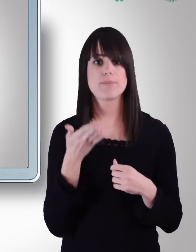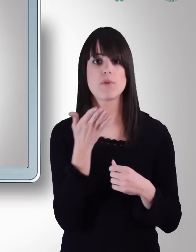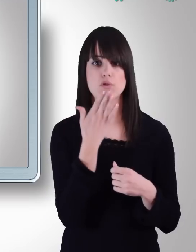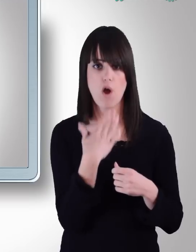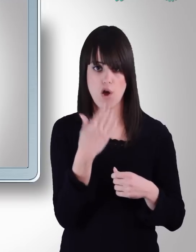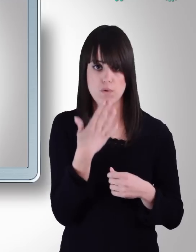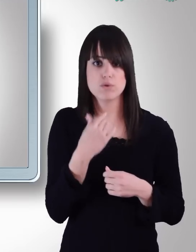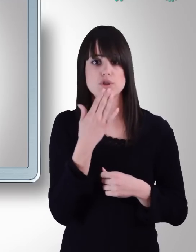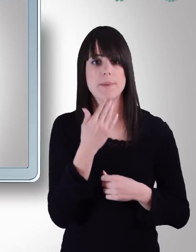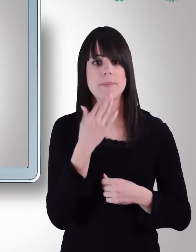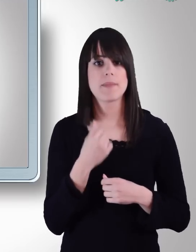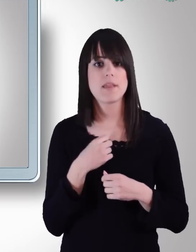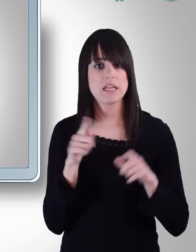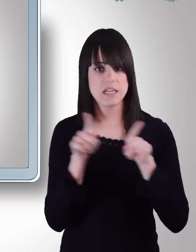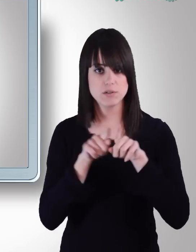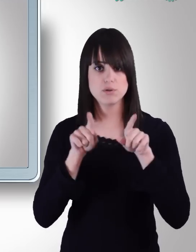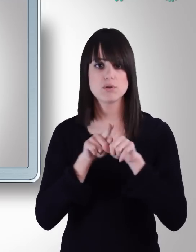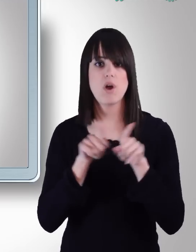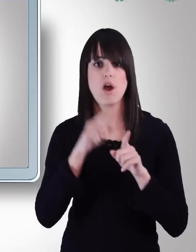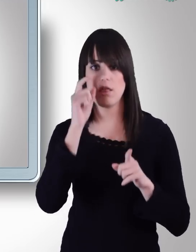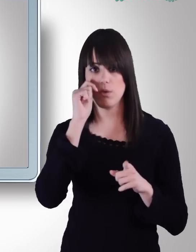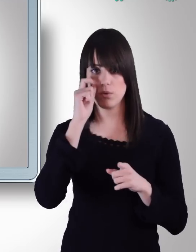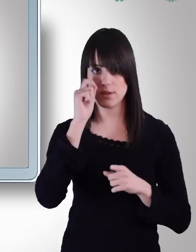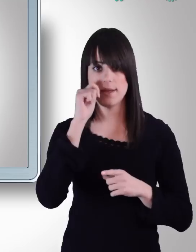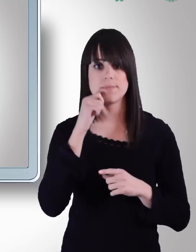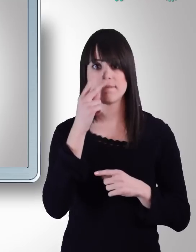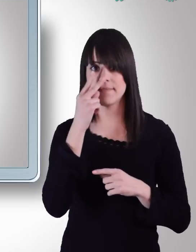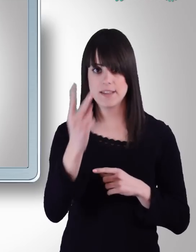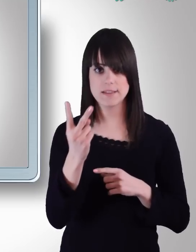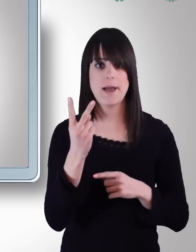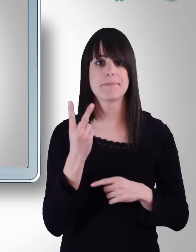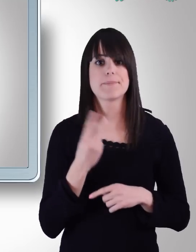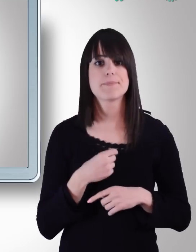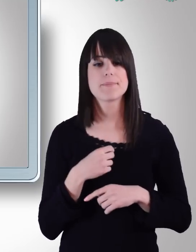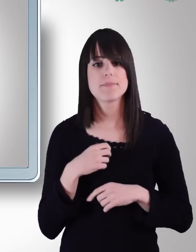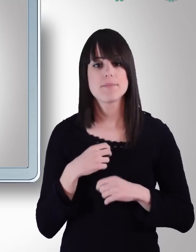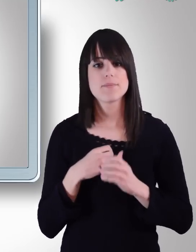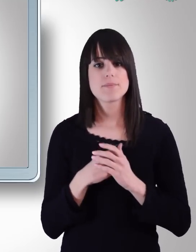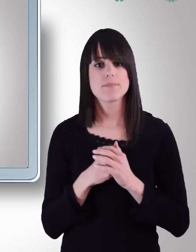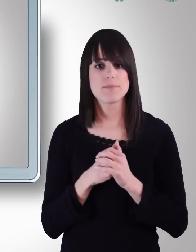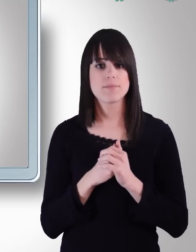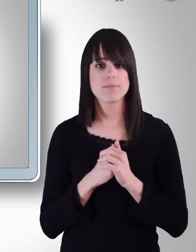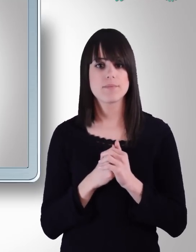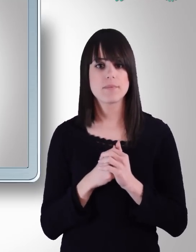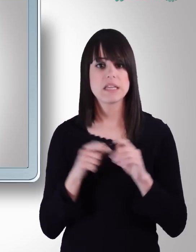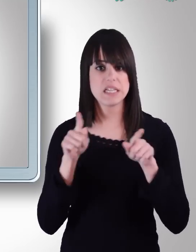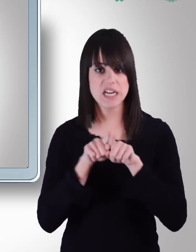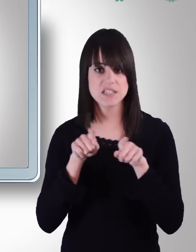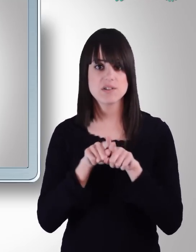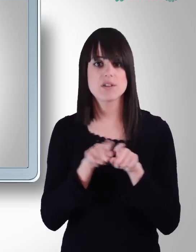fotografiju ili ako je u pitanju zajednička fotografija. U ovoj opciji ujedno stavljate i hashtag, to jest kategoriju pod kojom želite da